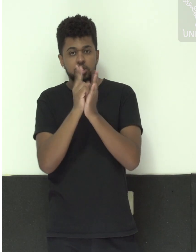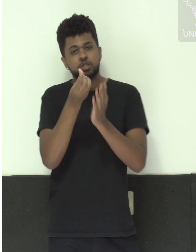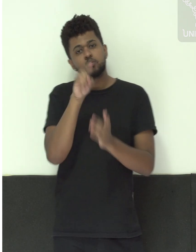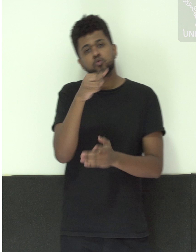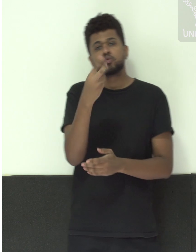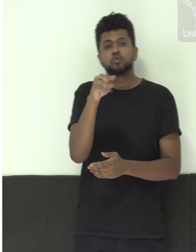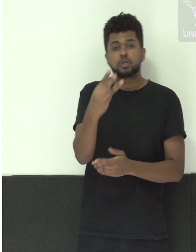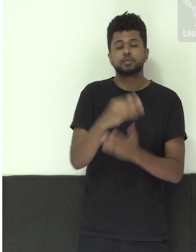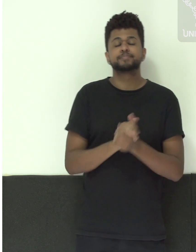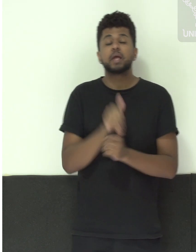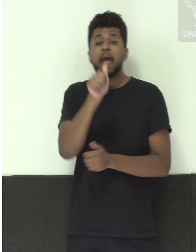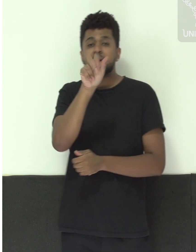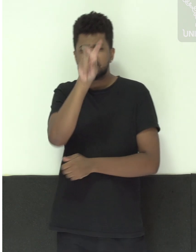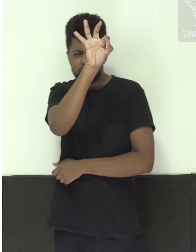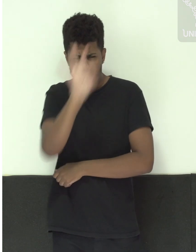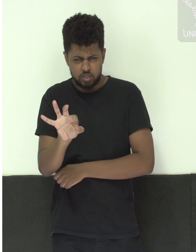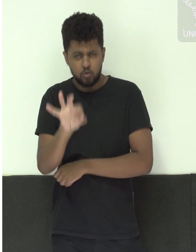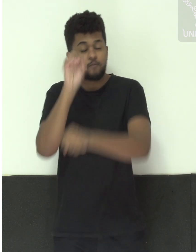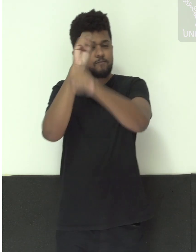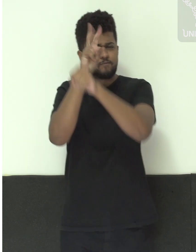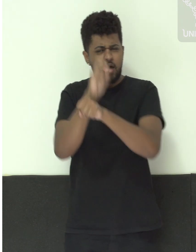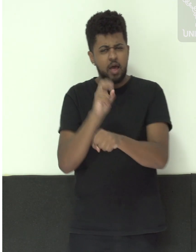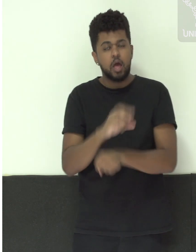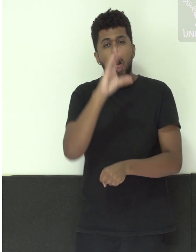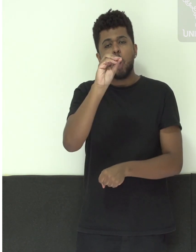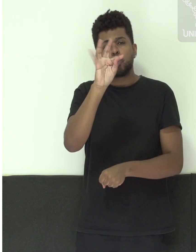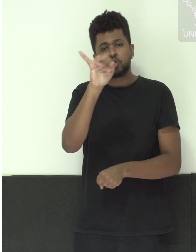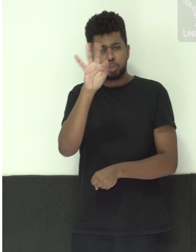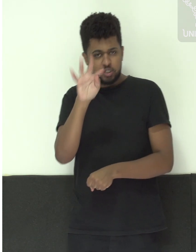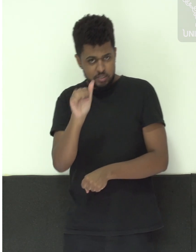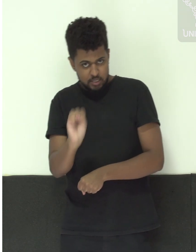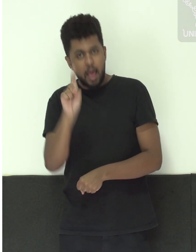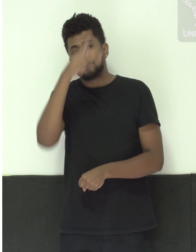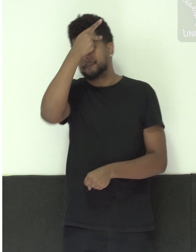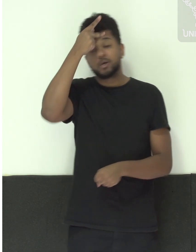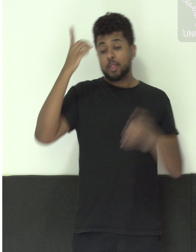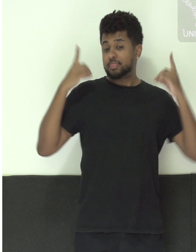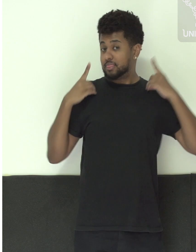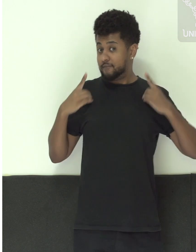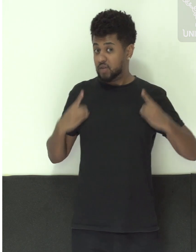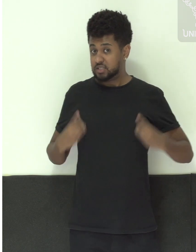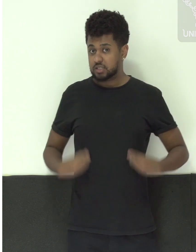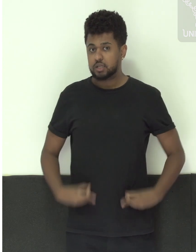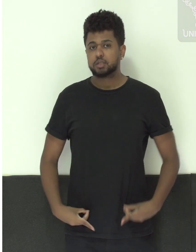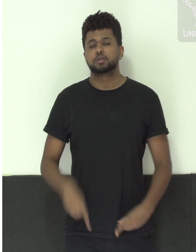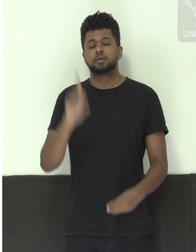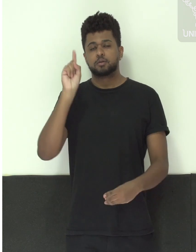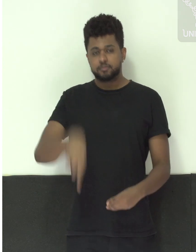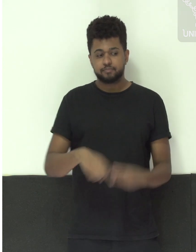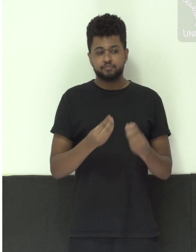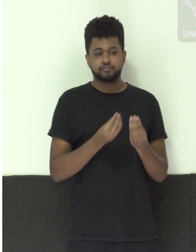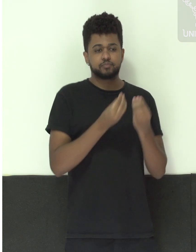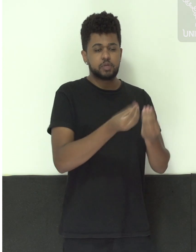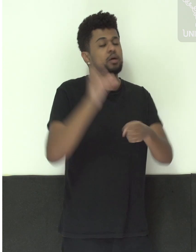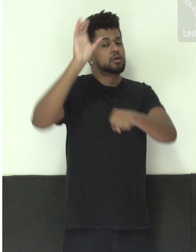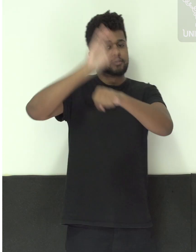6.2.3. 15% de vagas para cotistas serão destinadas a pessoas com deficiência. Será reservada